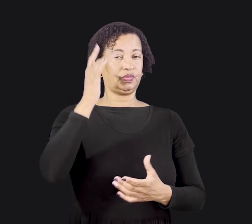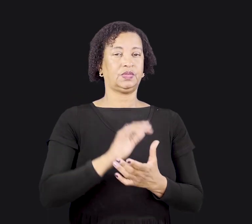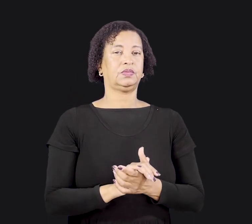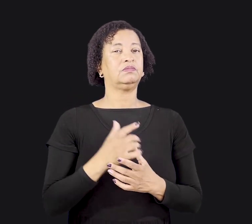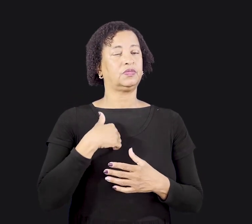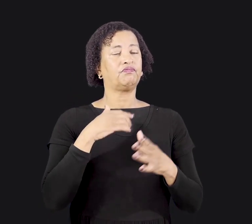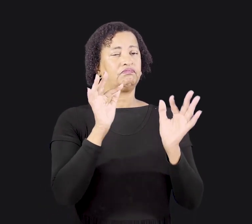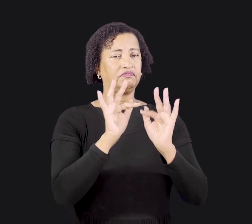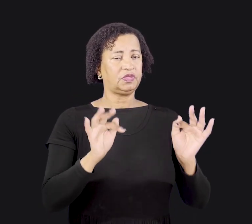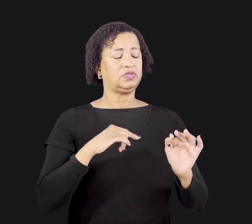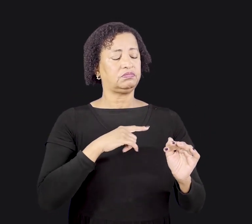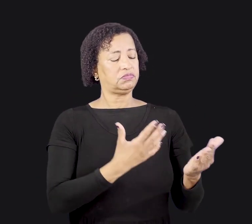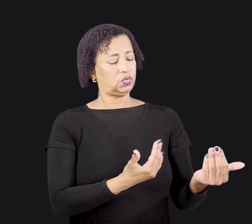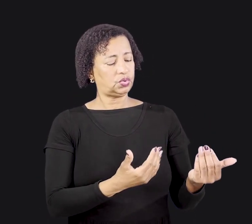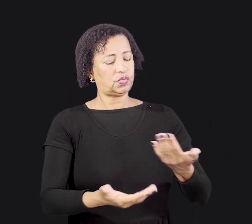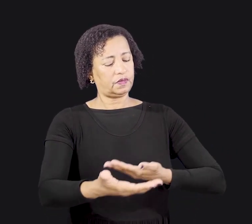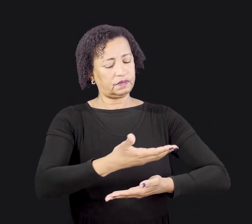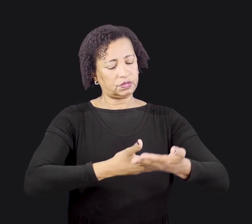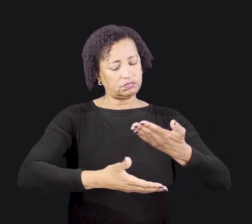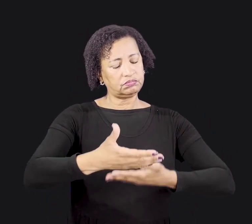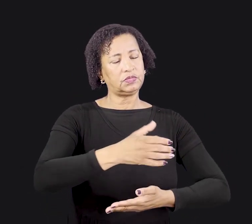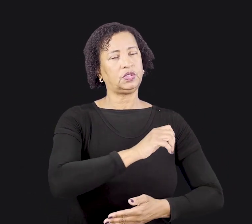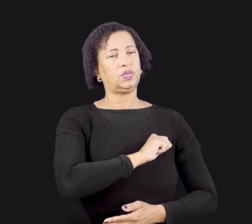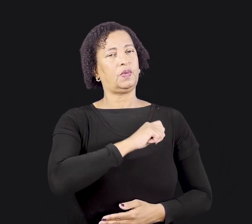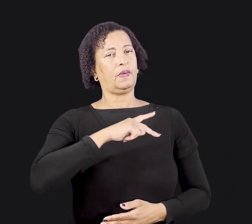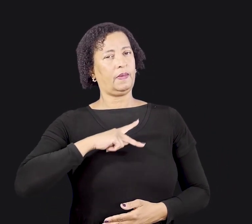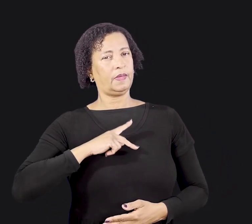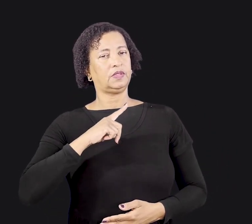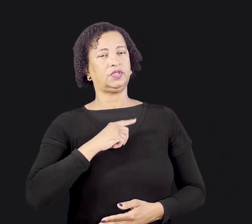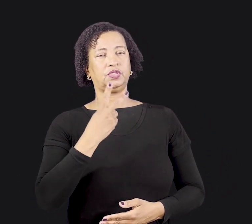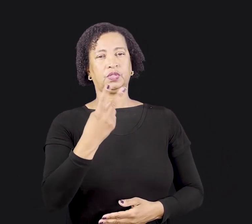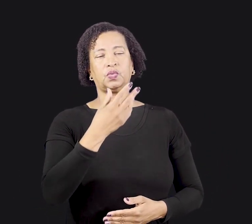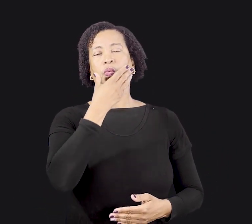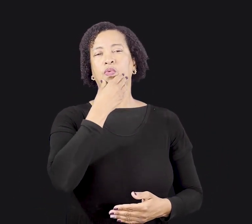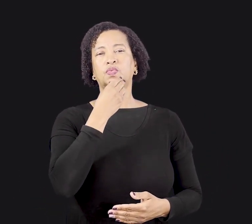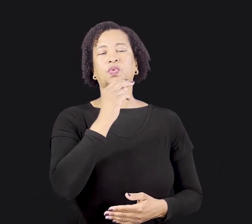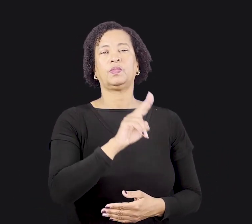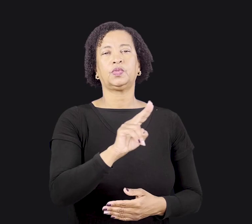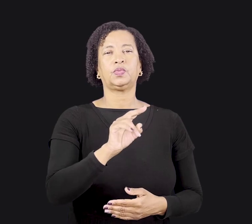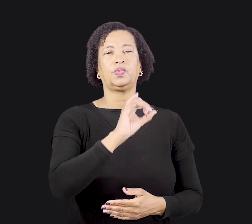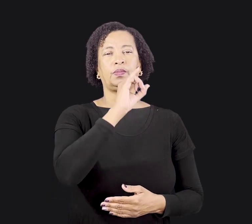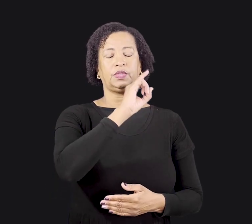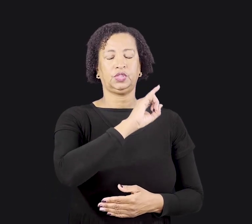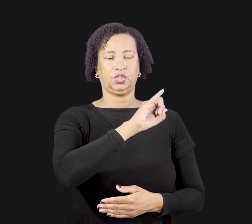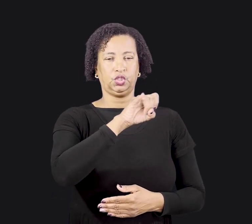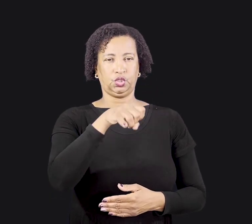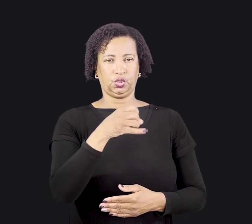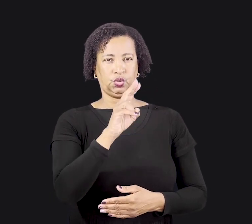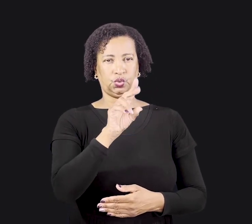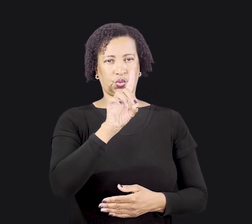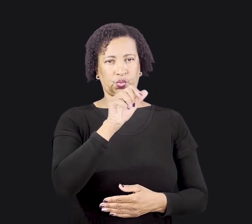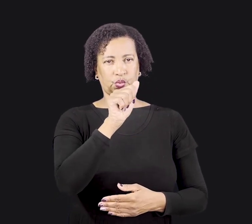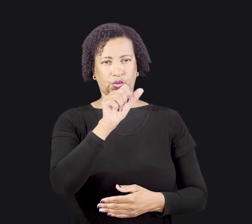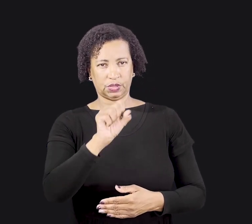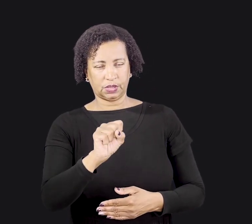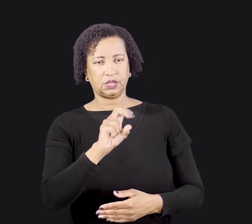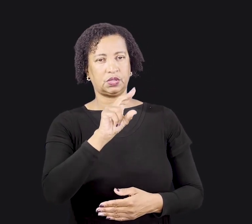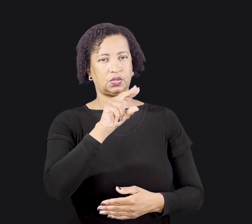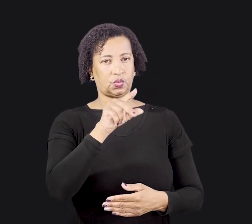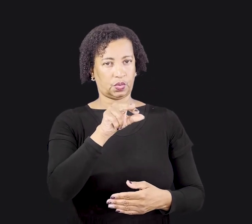ver um jovem entre os apóstolos. Havia também 2 homens que se chamavam Judas. Havia Judas, o irmão de Tiago, e, é